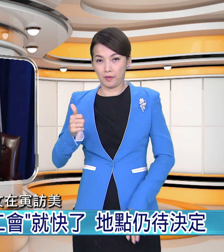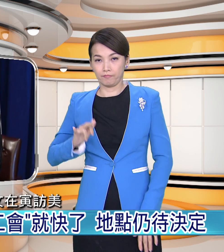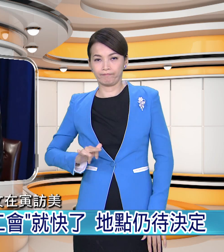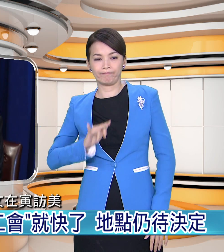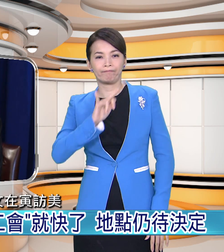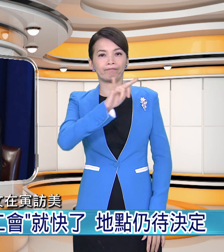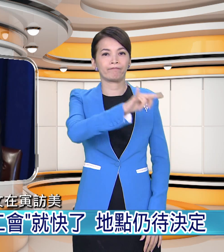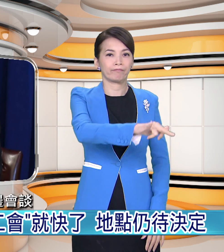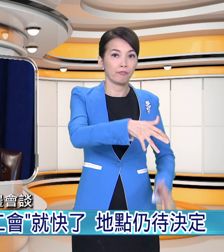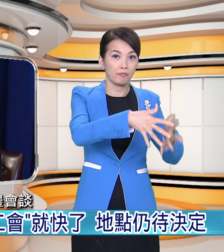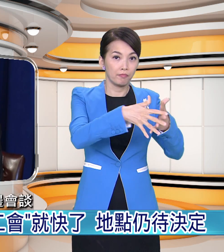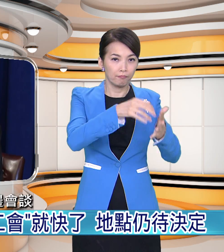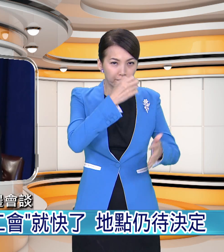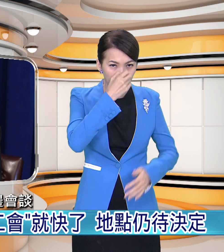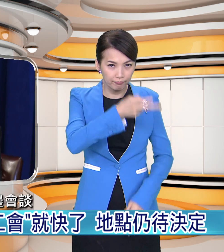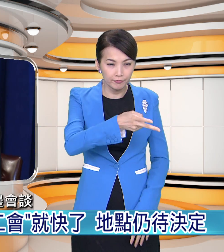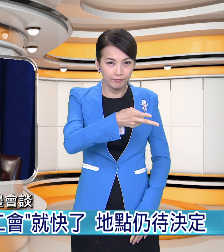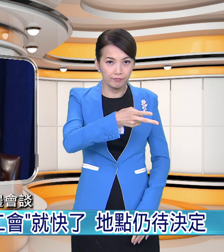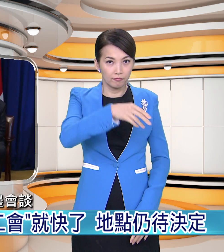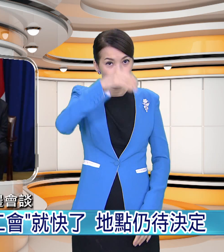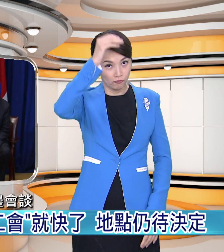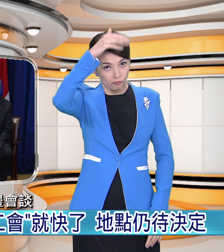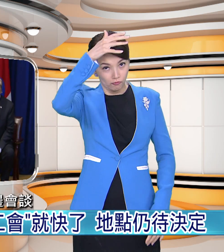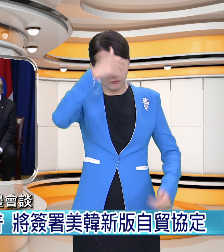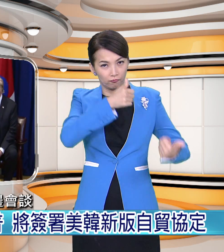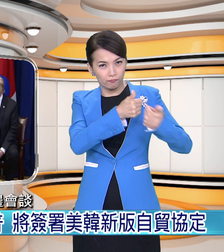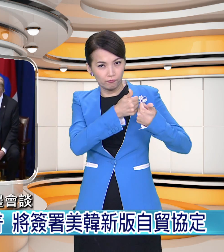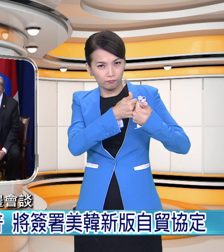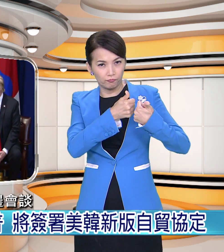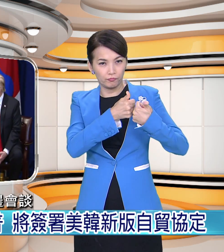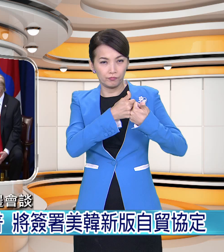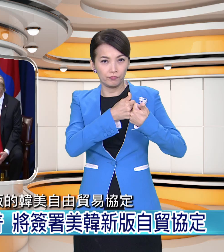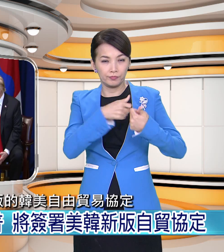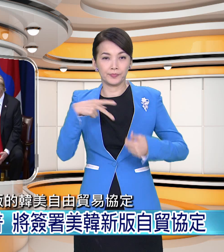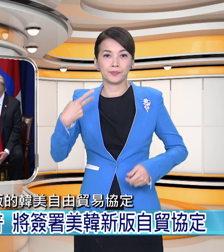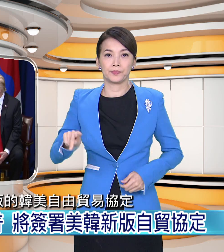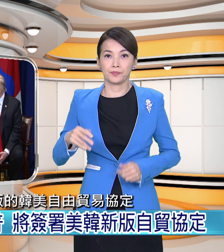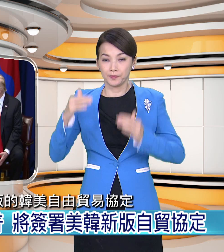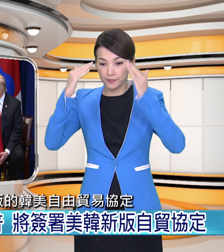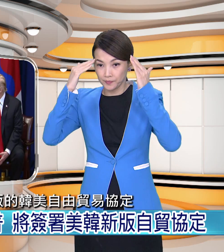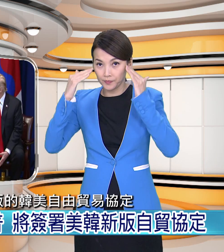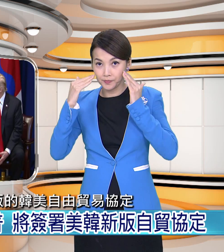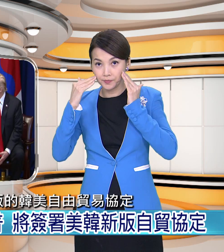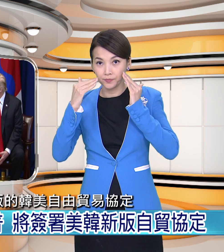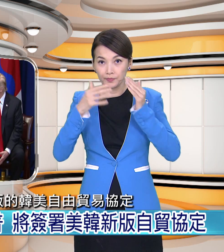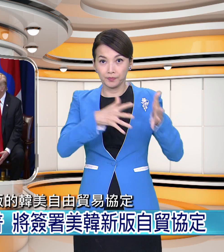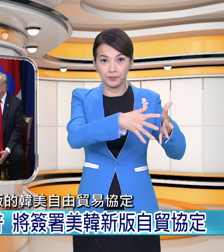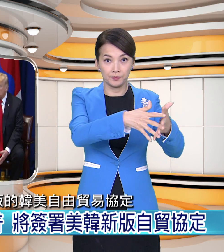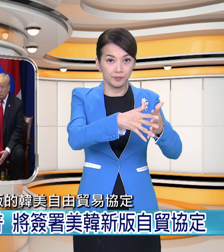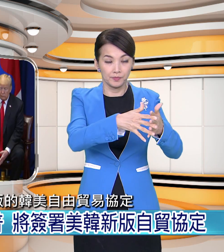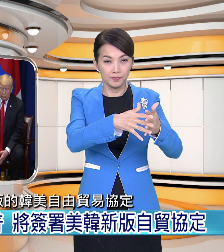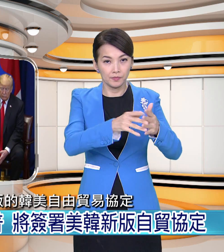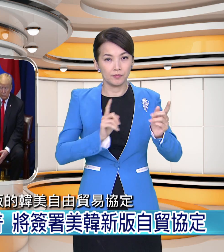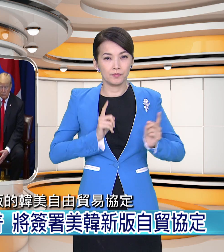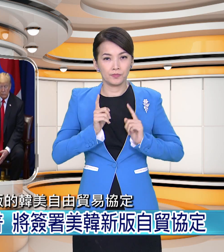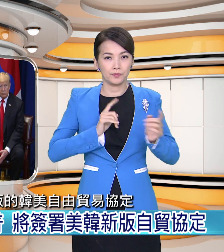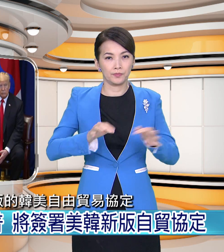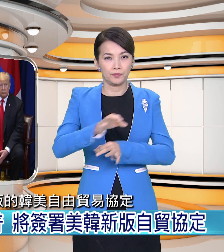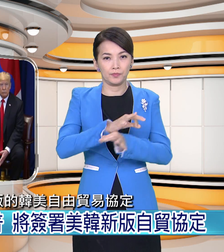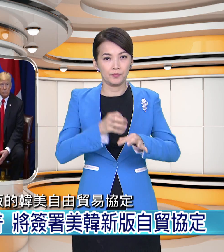美，与川普召开双边会谈，并且签署了新版的韩美自由贸易